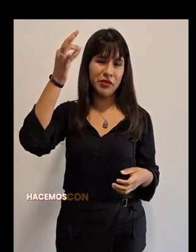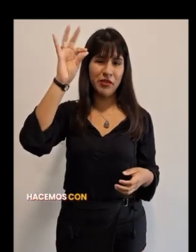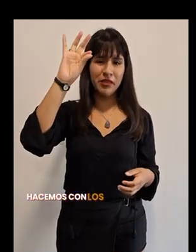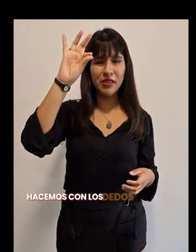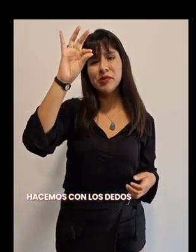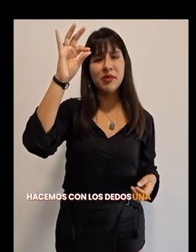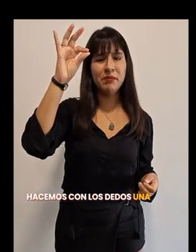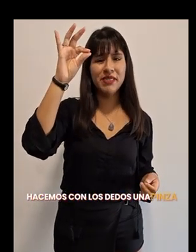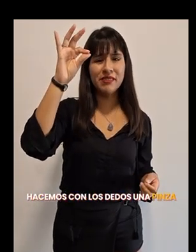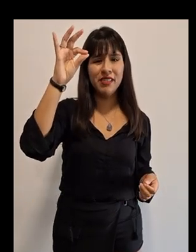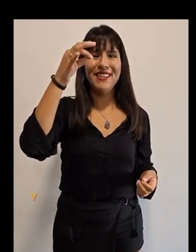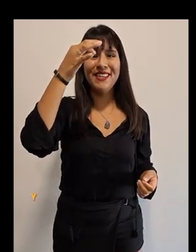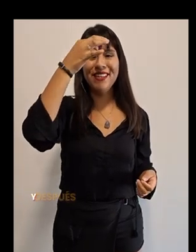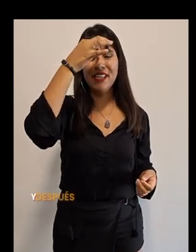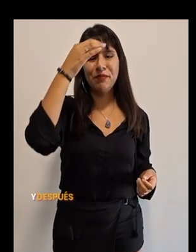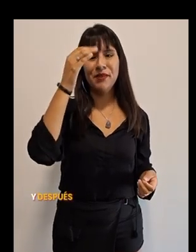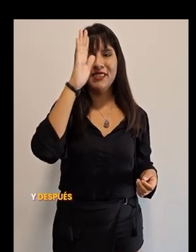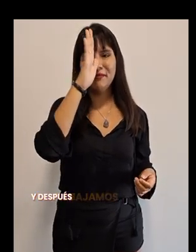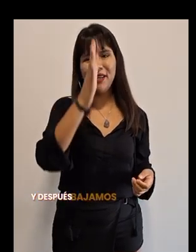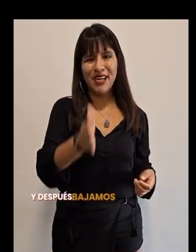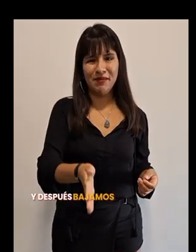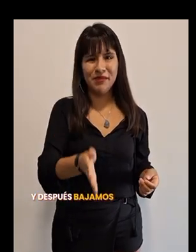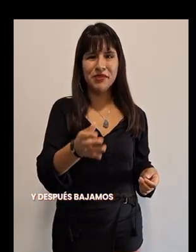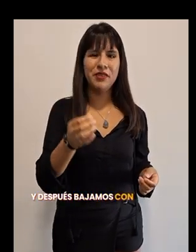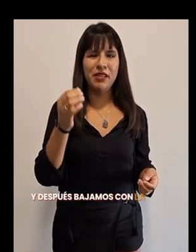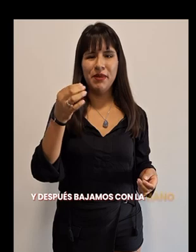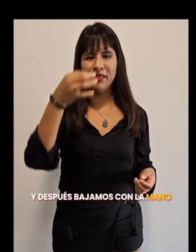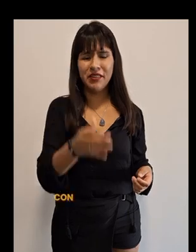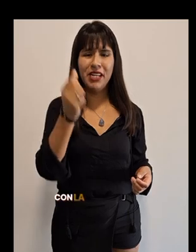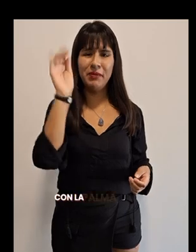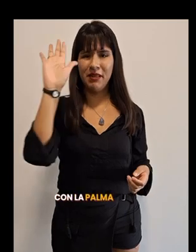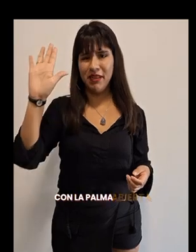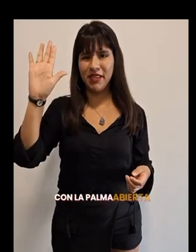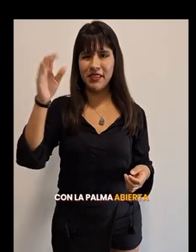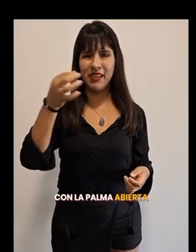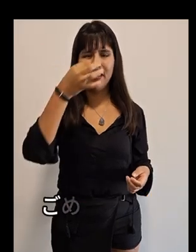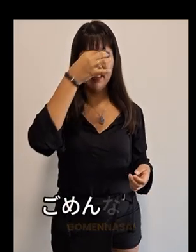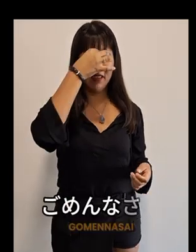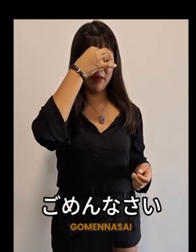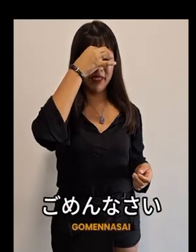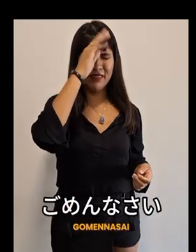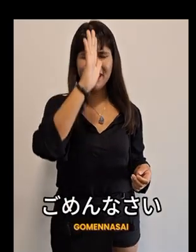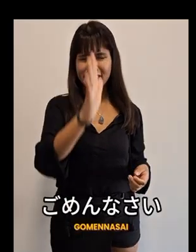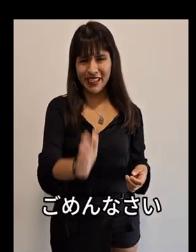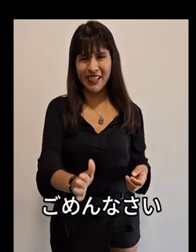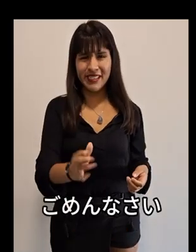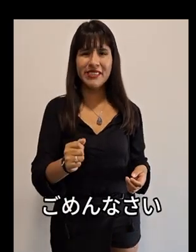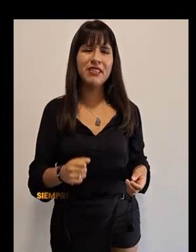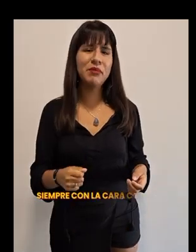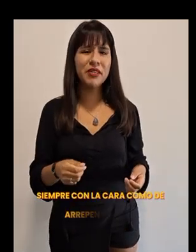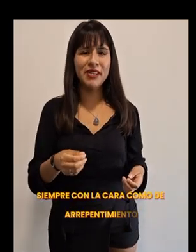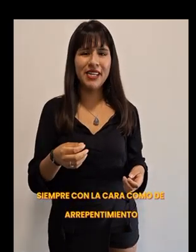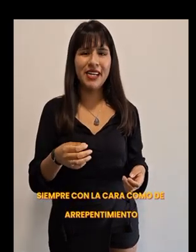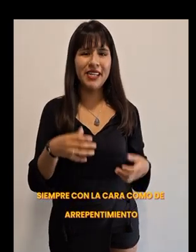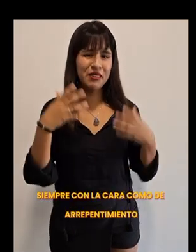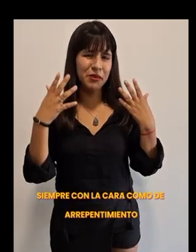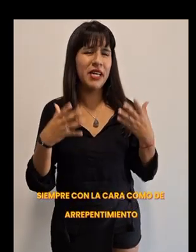con los dedos una pinza y después bajamos con la mano con la palma abierta gomen nasai siempre con la cara como de